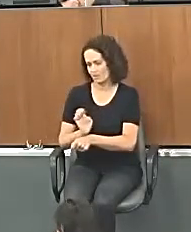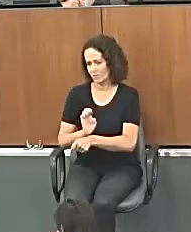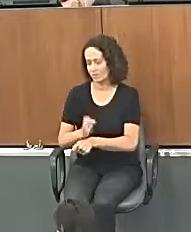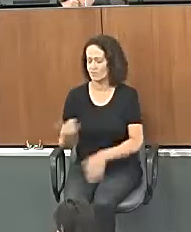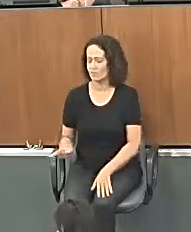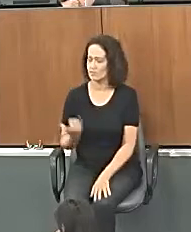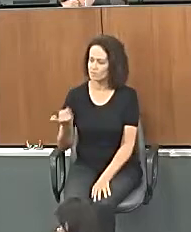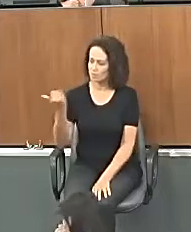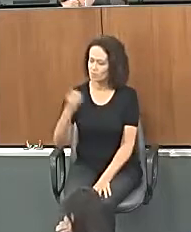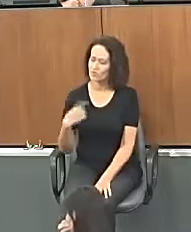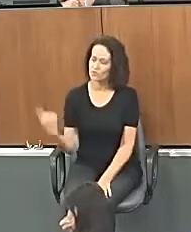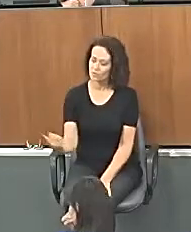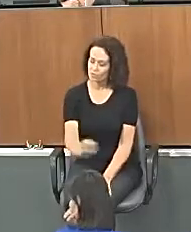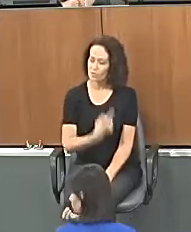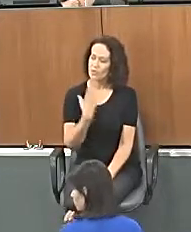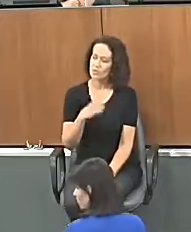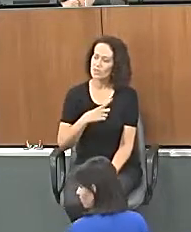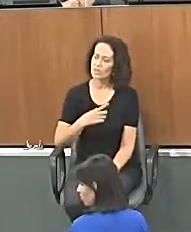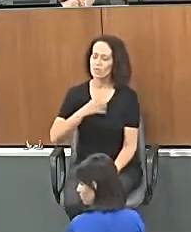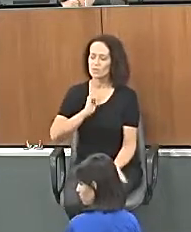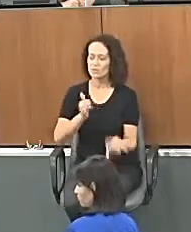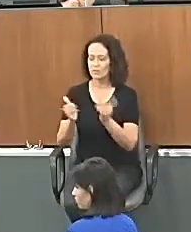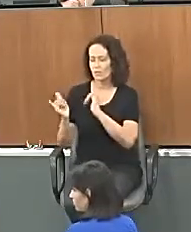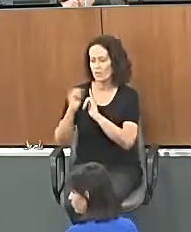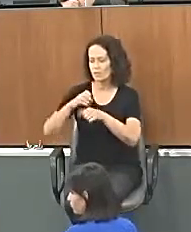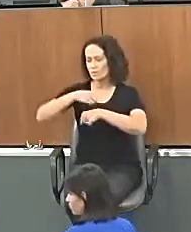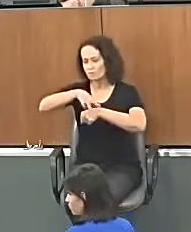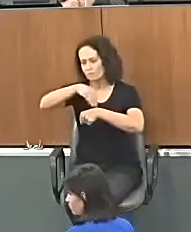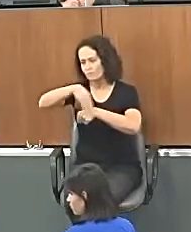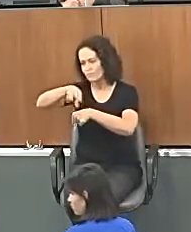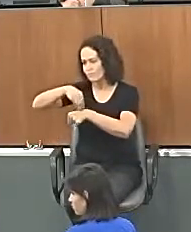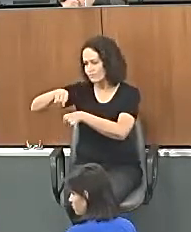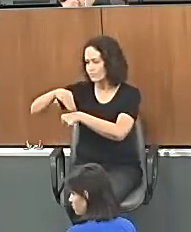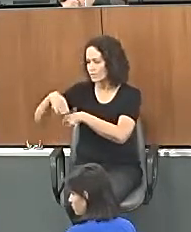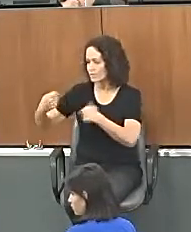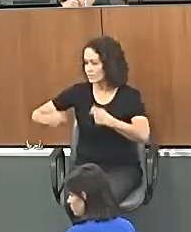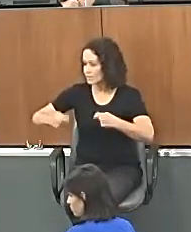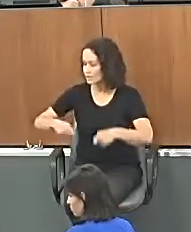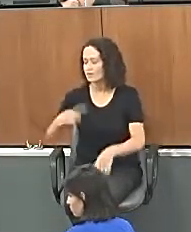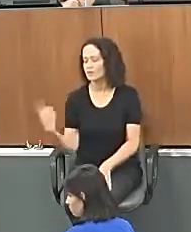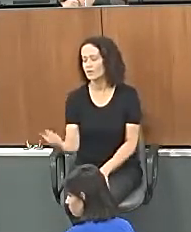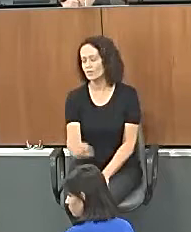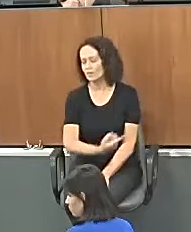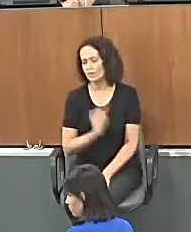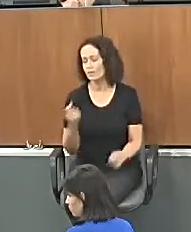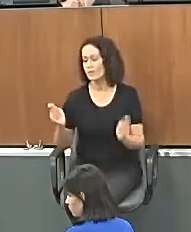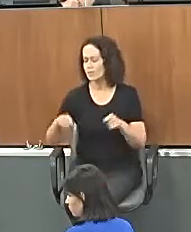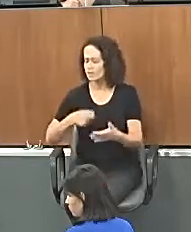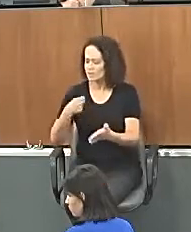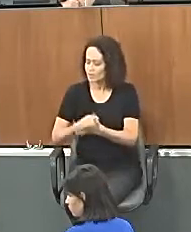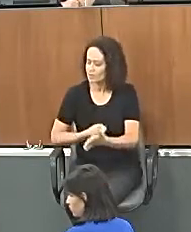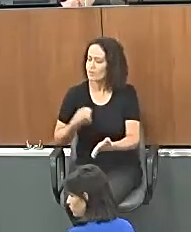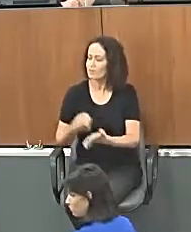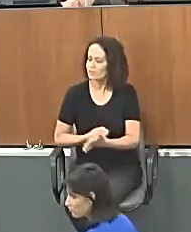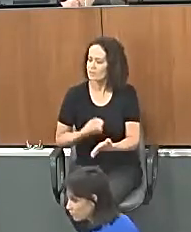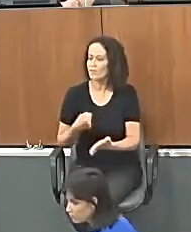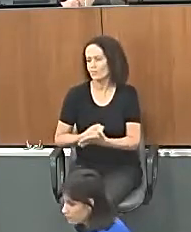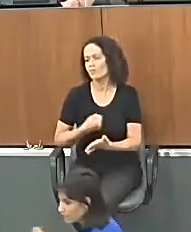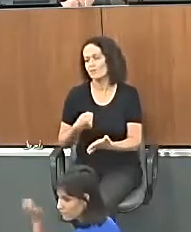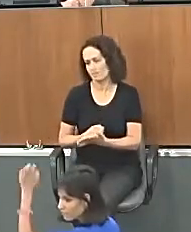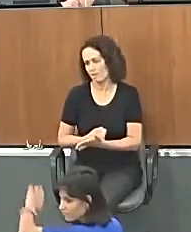que nós tenhamos as informações necessárias e que possamos lutar por essas